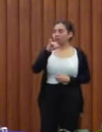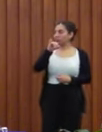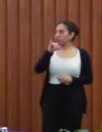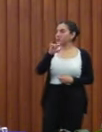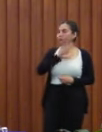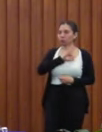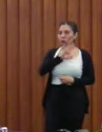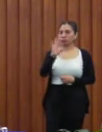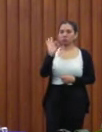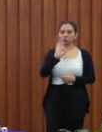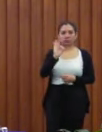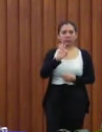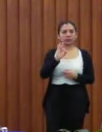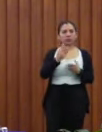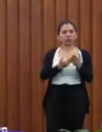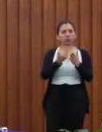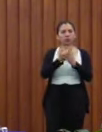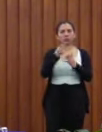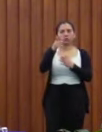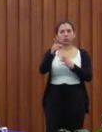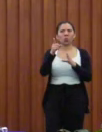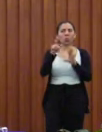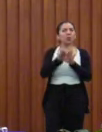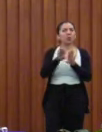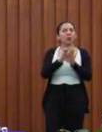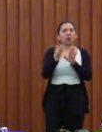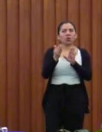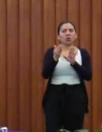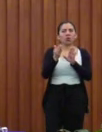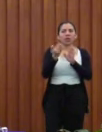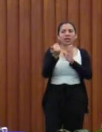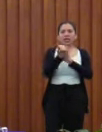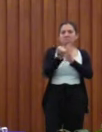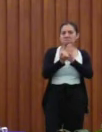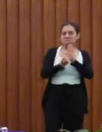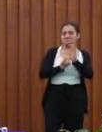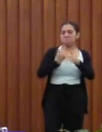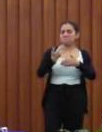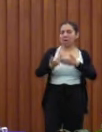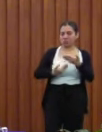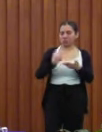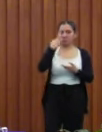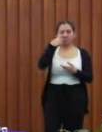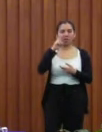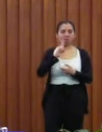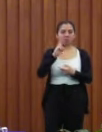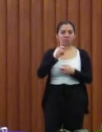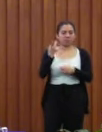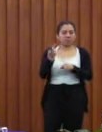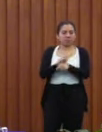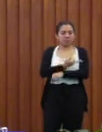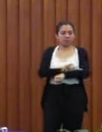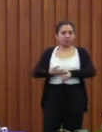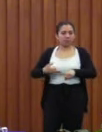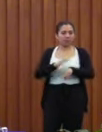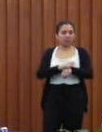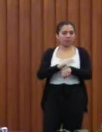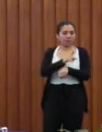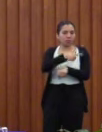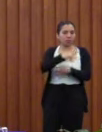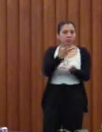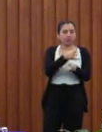podemos aportar lo que tú dices, unos mínimos elementales pasos, ¿no? y si tenemos organizaciones en